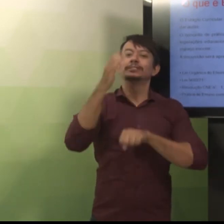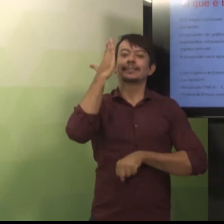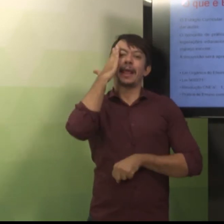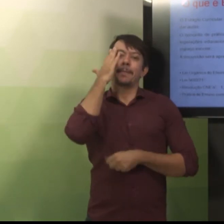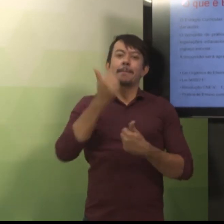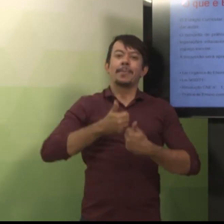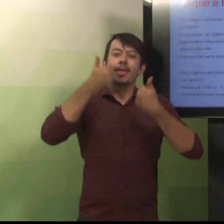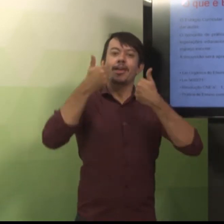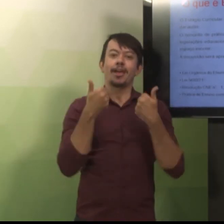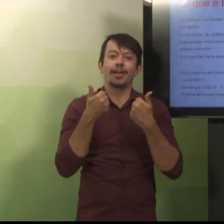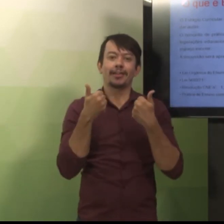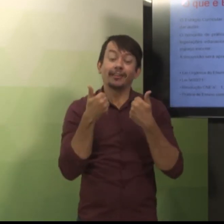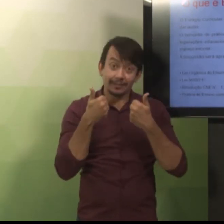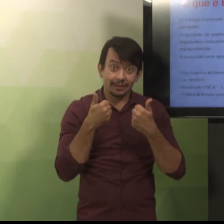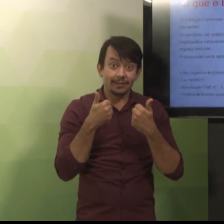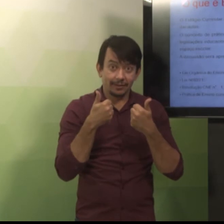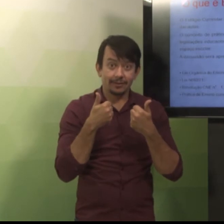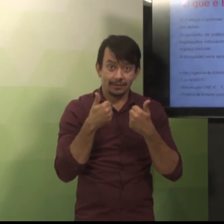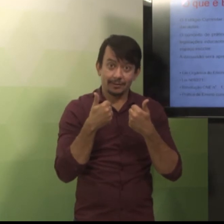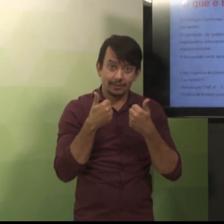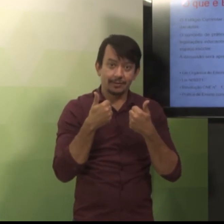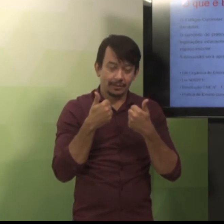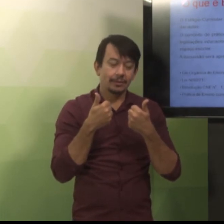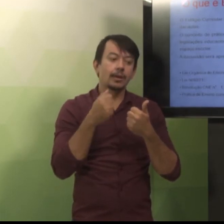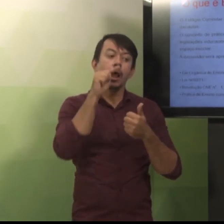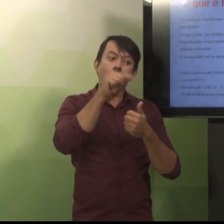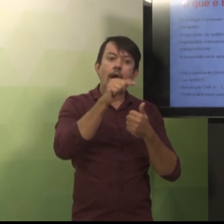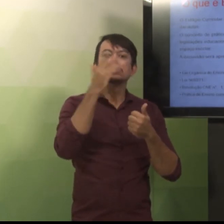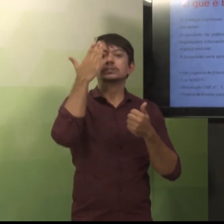e assim tinham uma formação mais adequada.